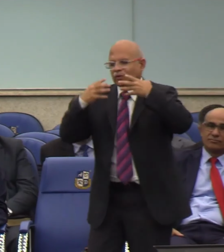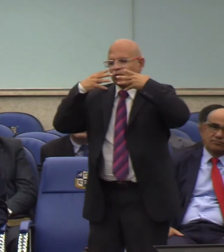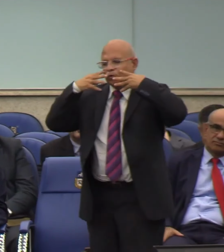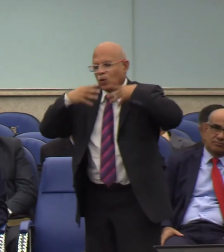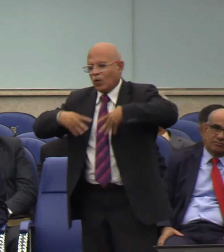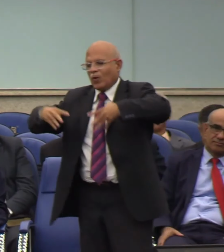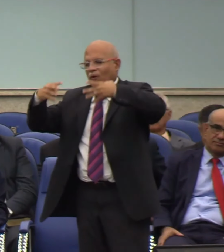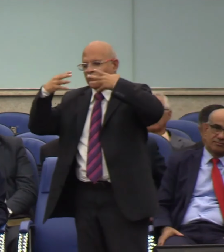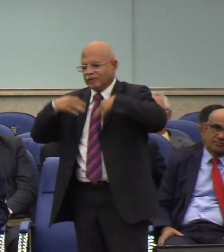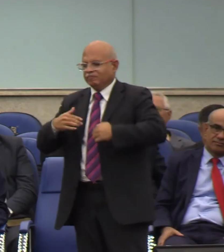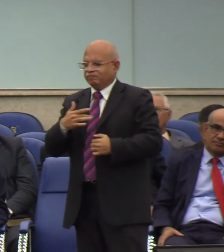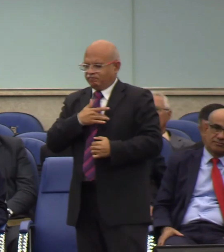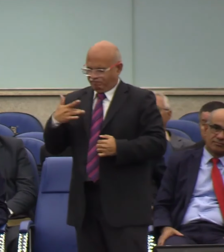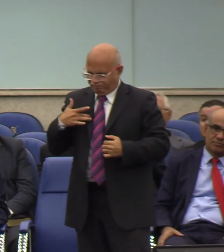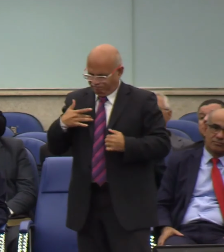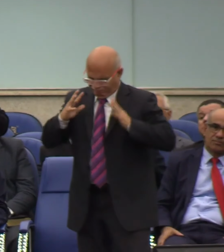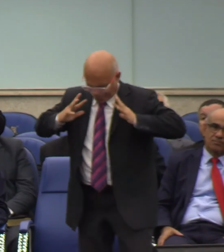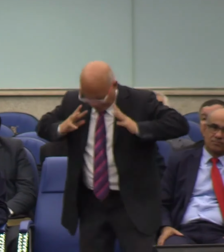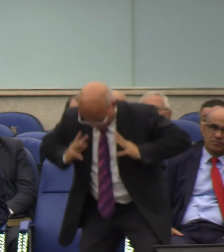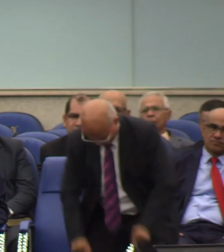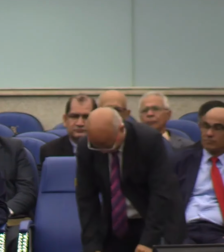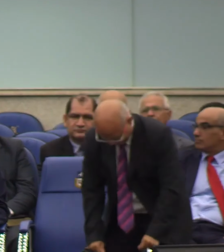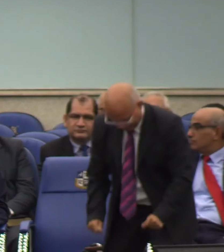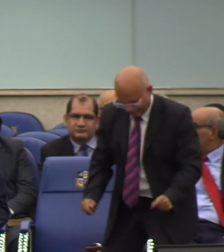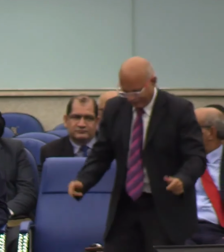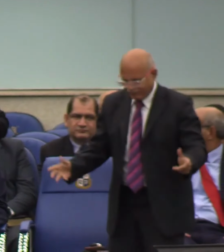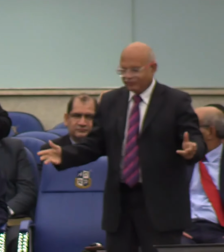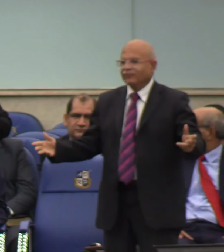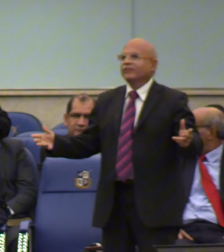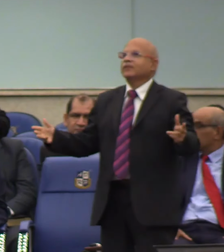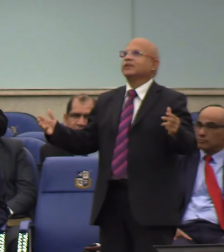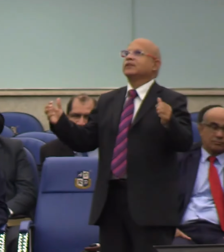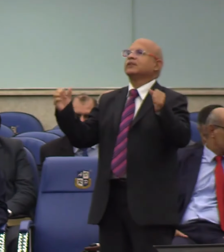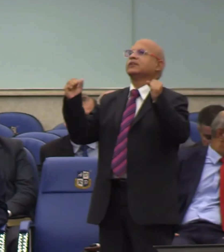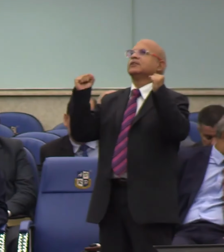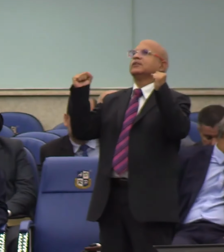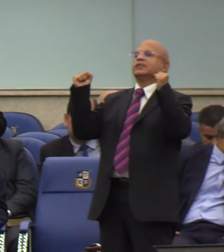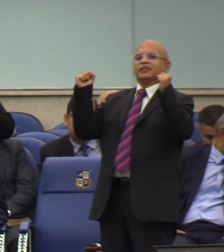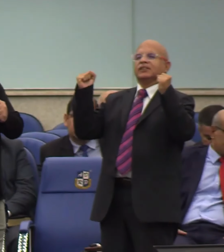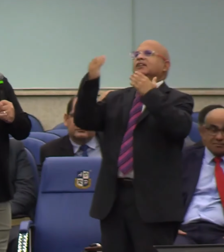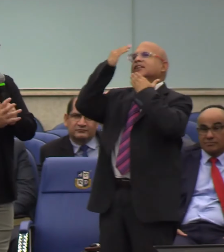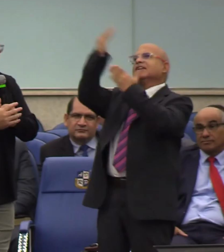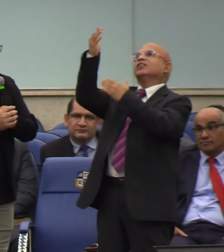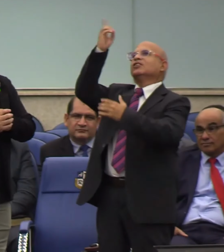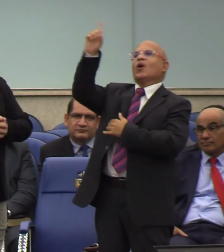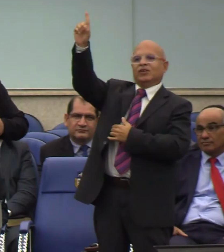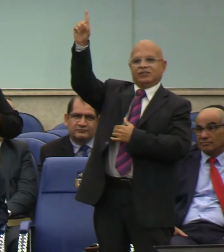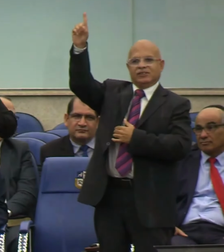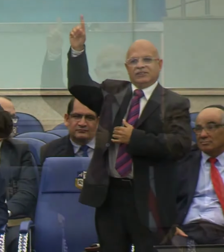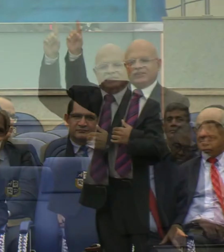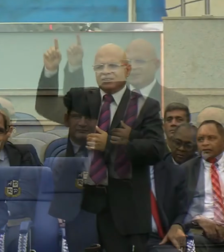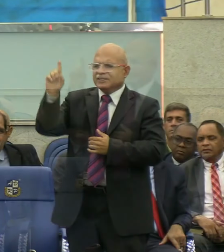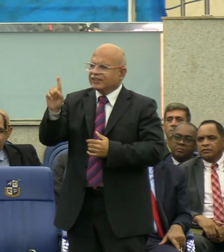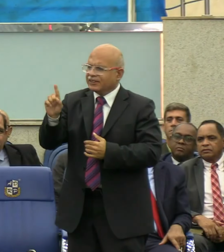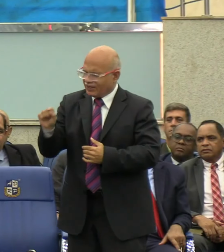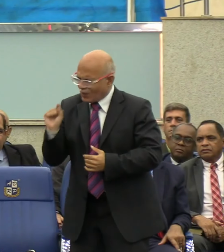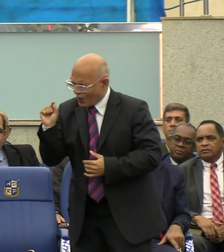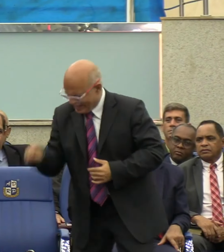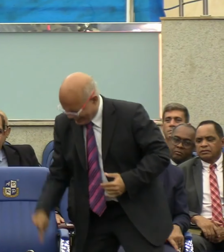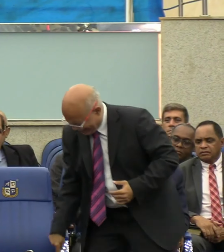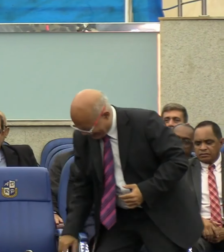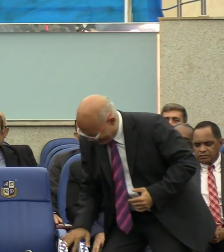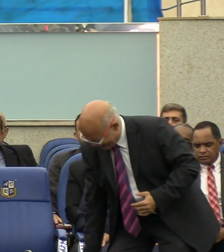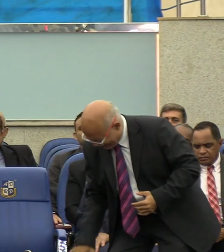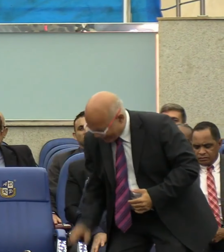Então a partir daí eu tomei uma decisão, que agora aquela vida de pecado agora seria afastada do meu coração. E eu comecei a